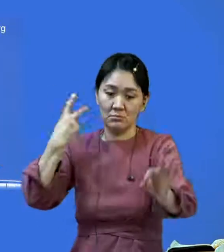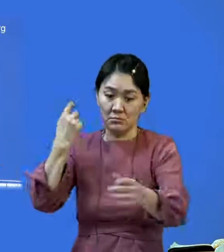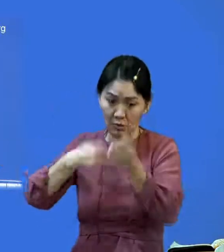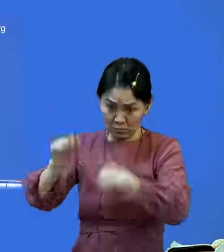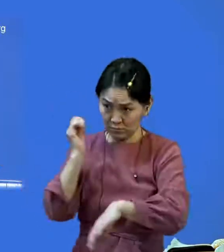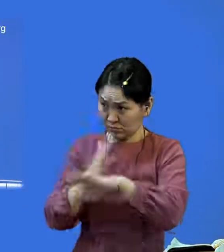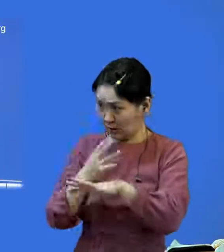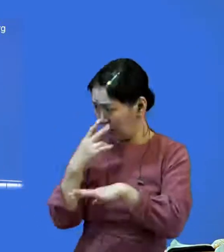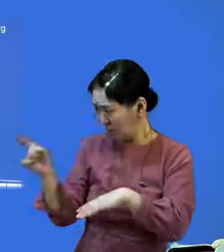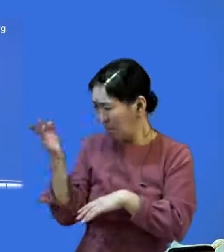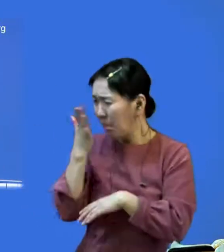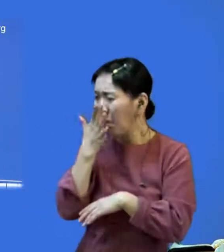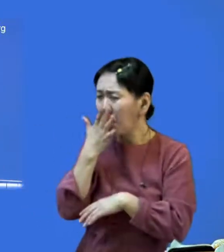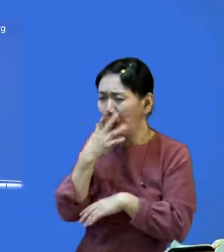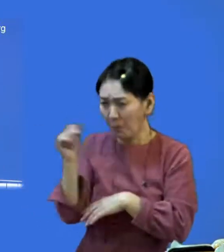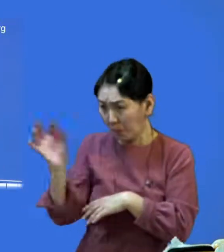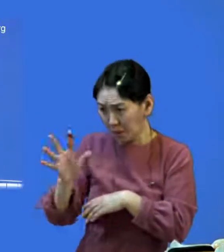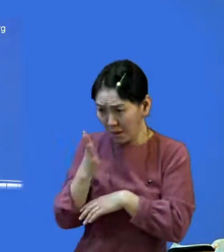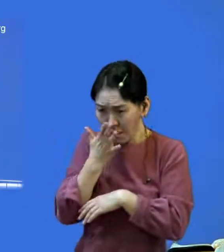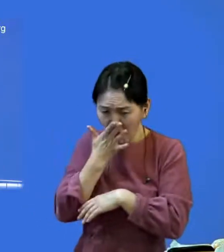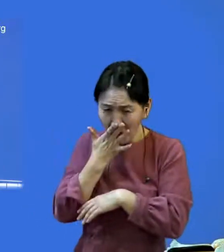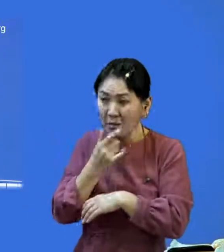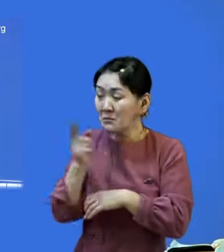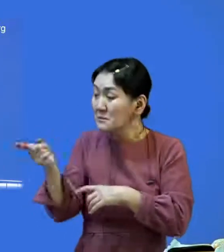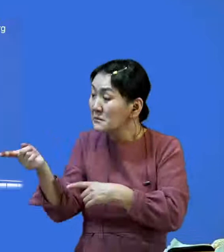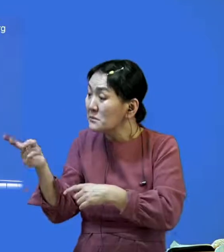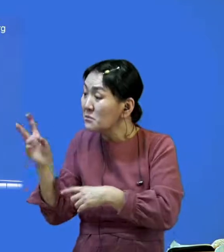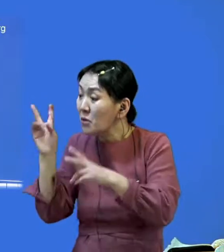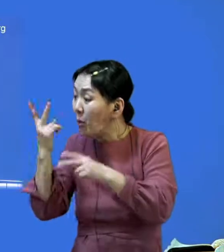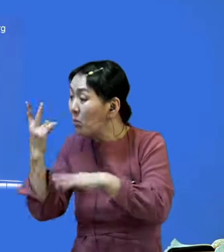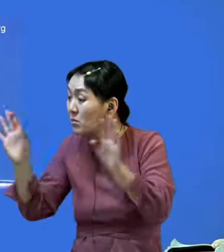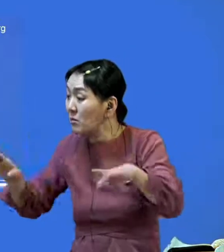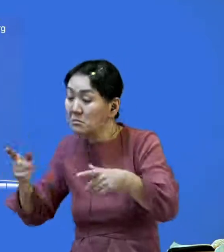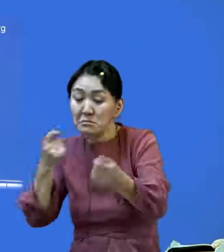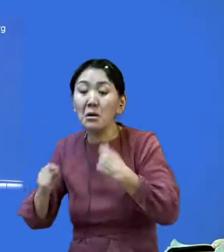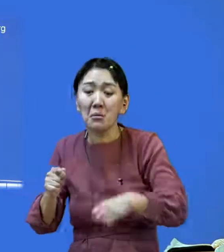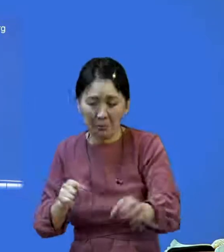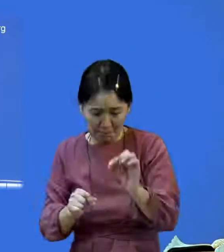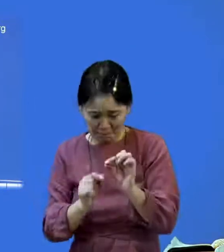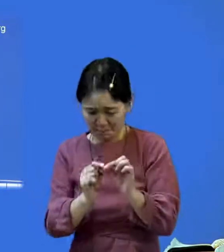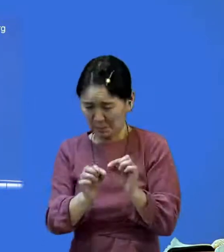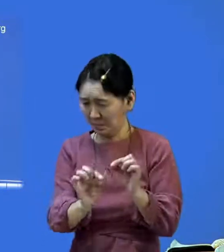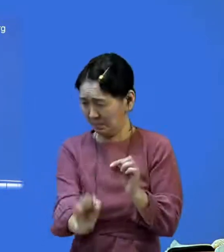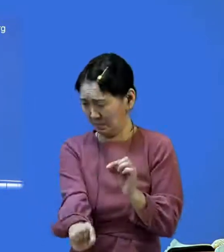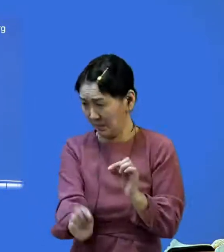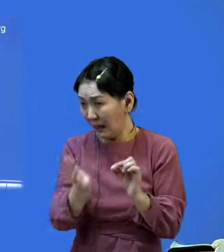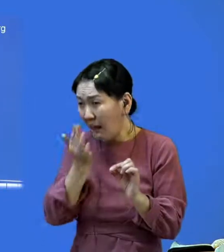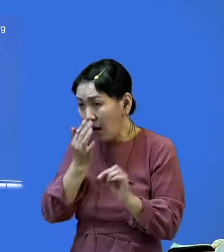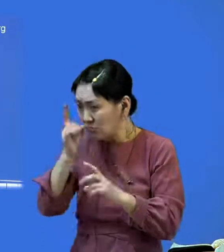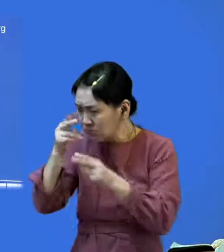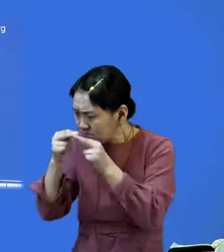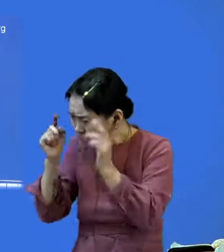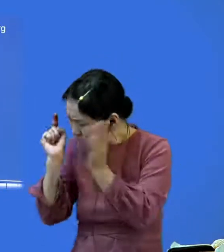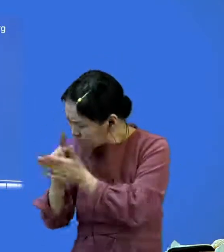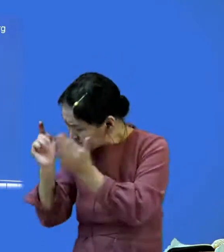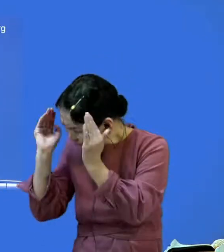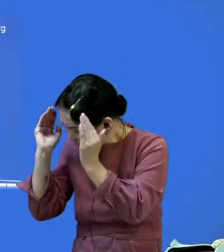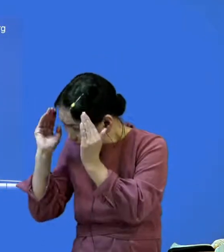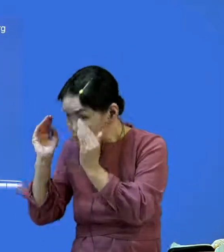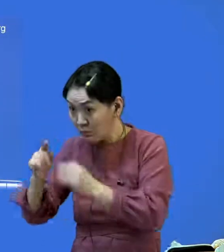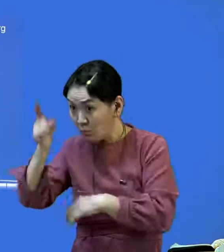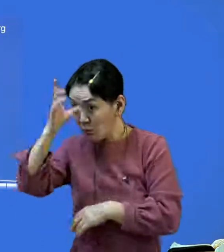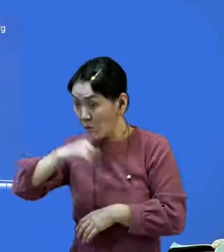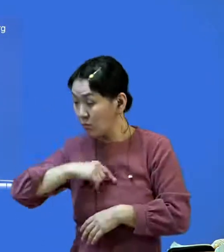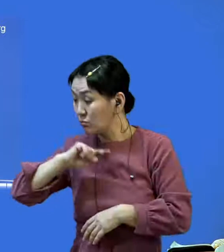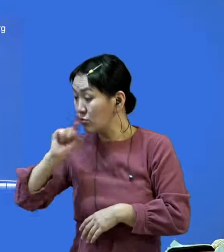Энэ үн цэнгүй шувуг үртэл бурхан зөвшөөрөхгүй юм бол тэр ганц бор шувуг үртэл газарт